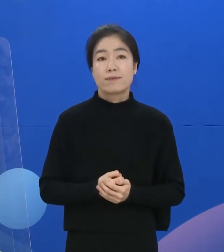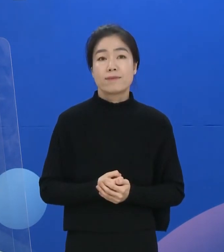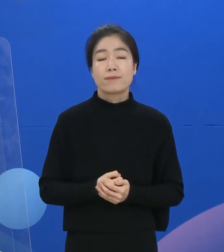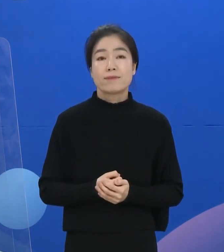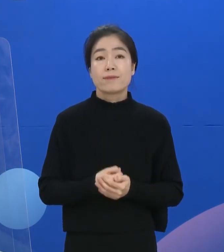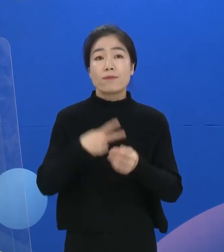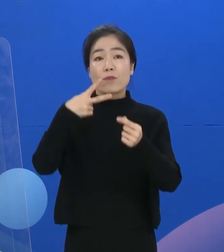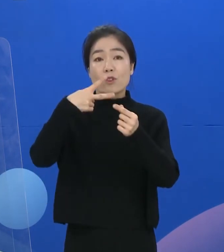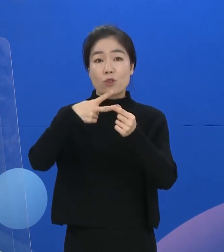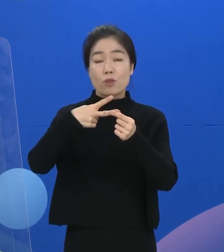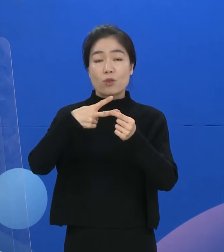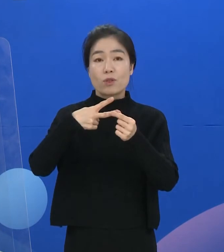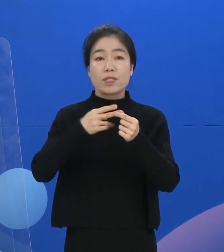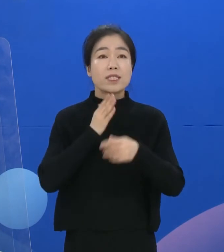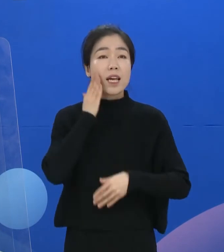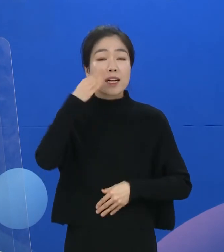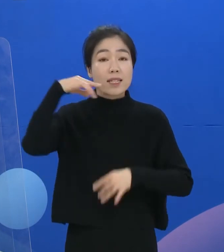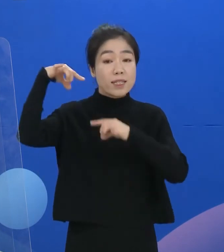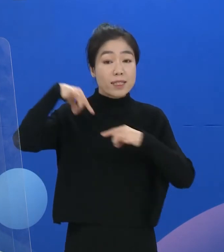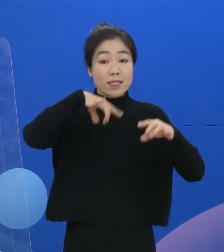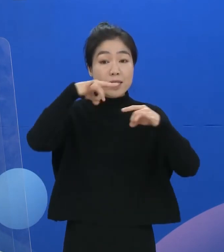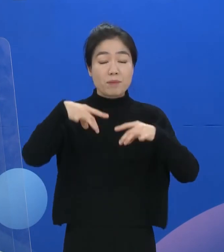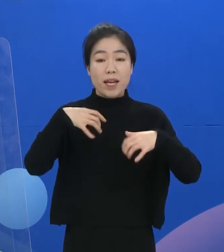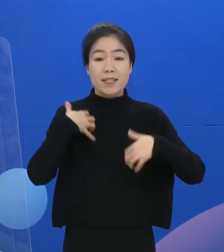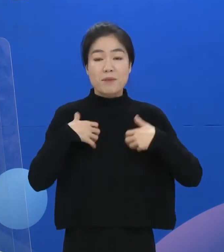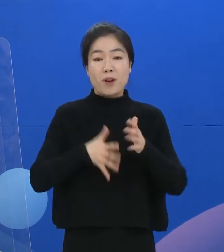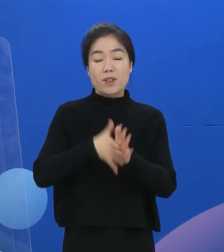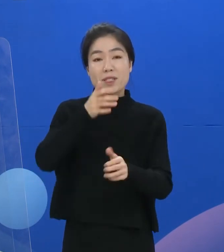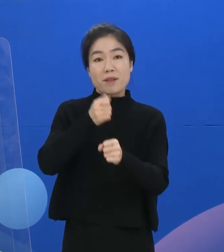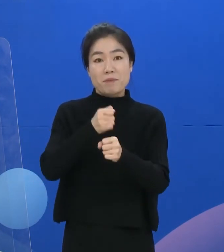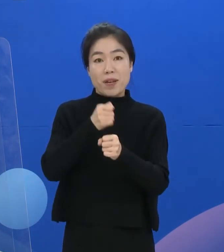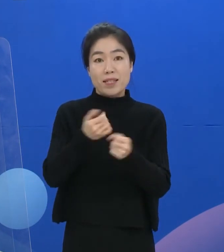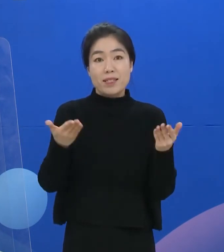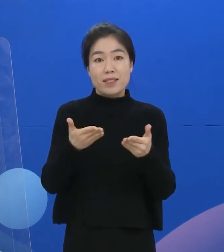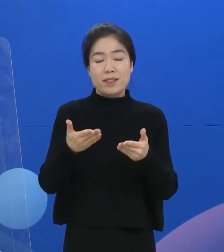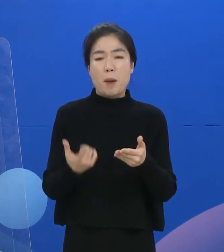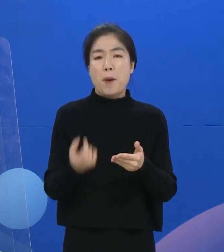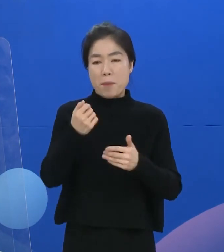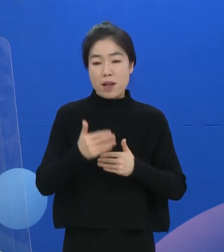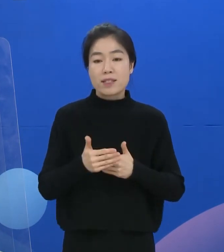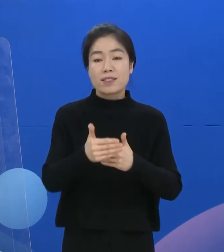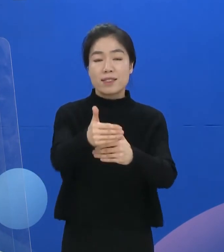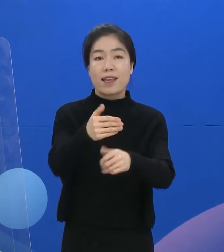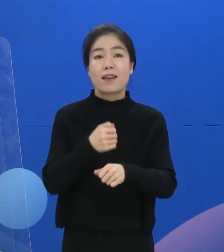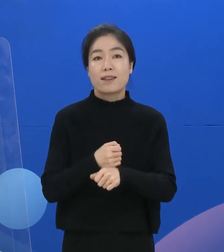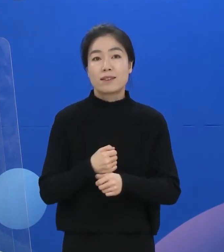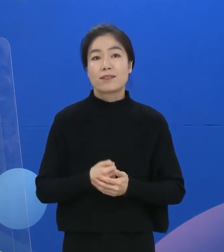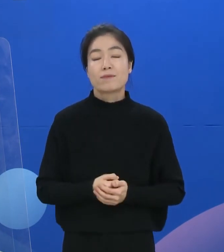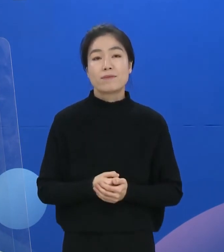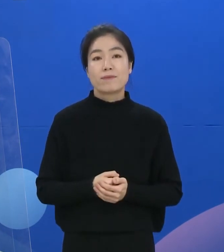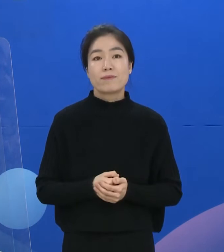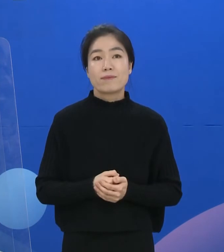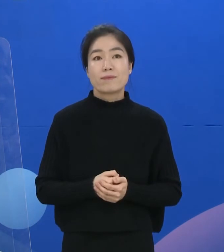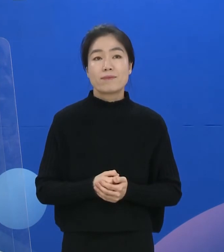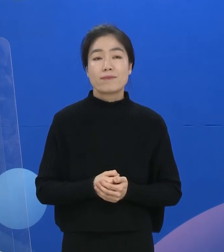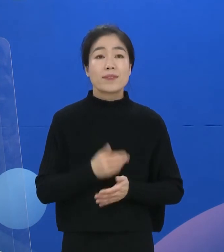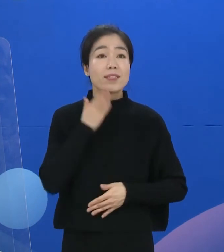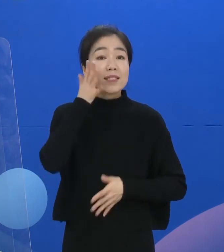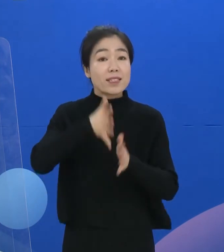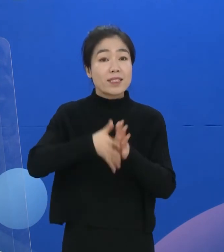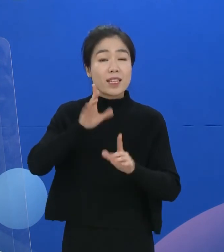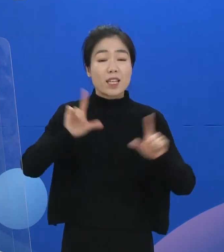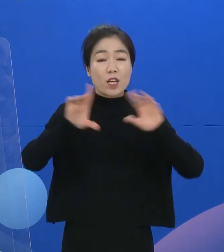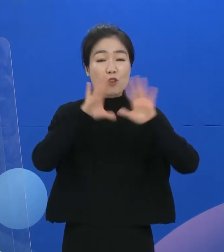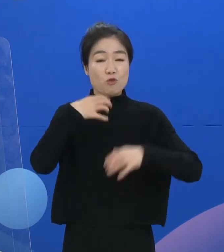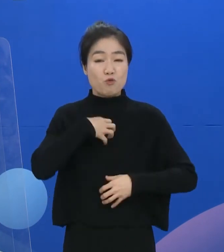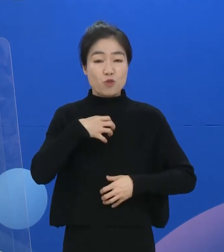초기에 착공 되도록 적금 노력하겠습니다 둘째 그린 스마트폰 시티